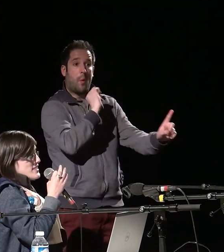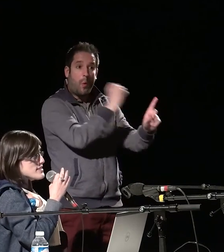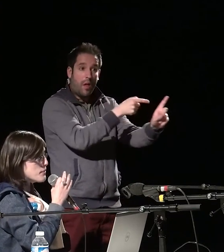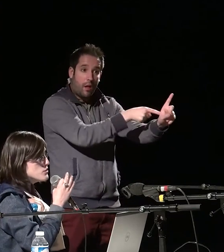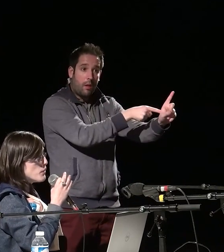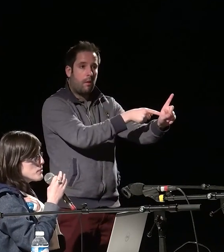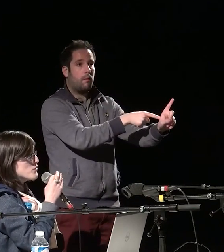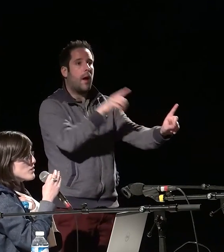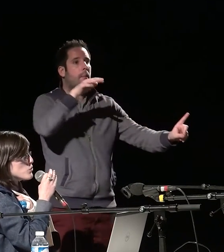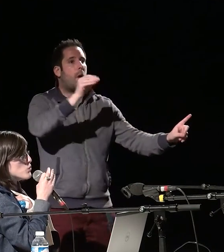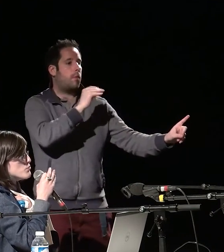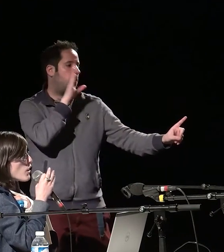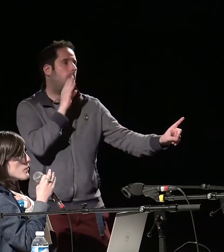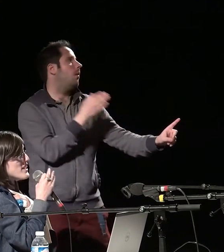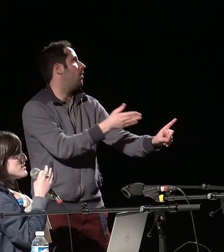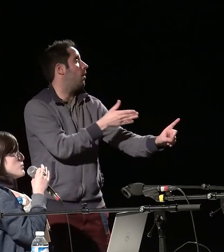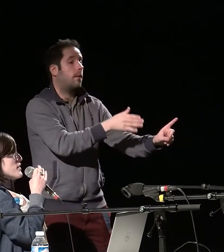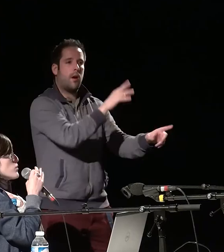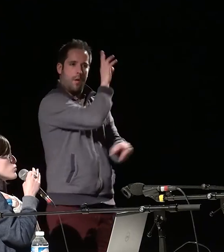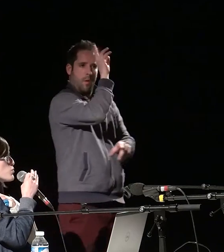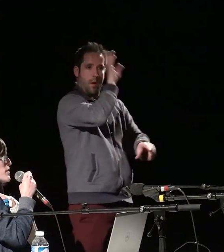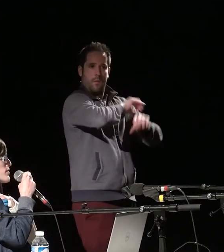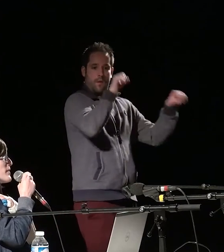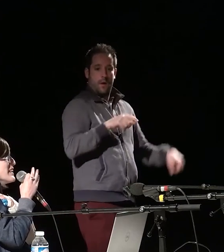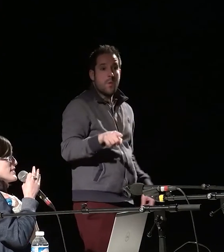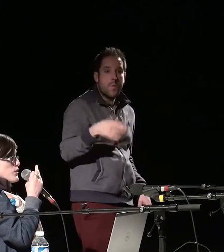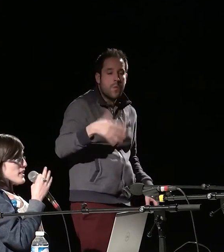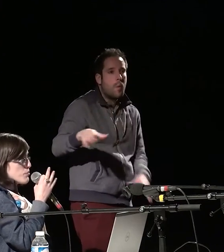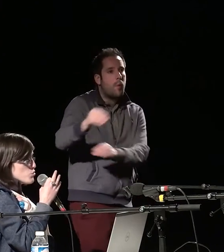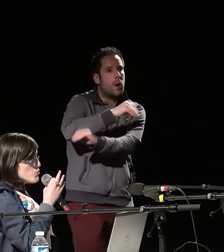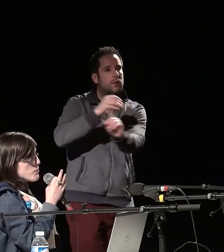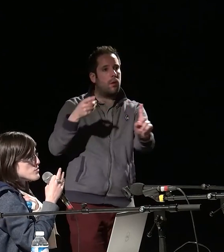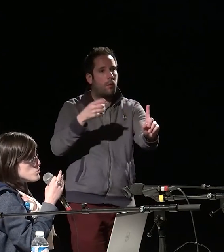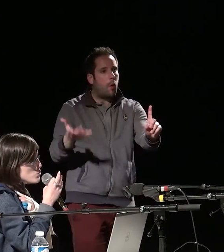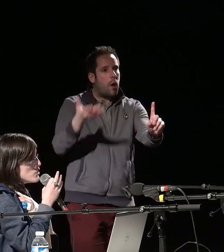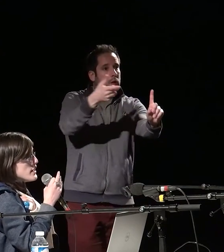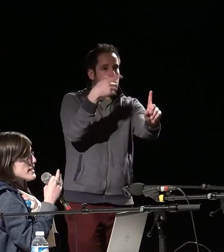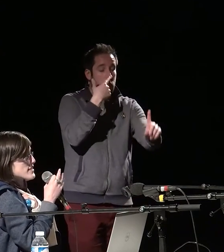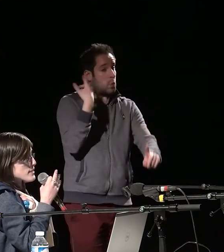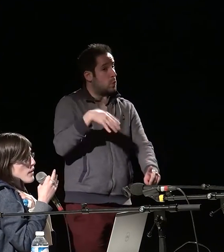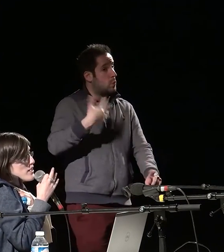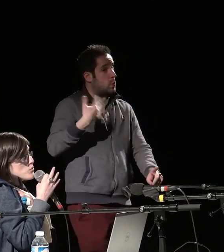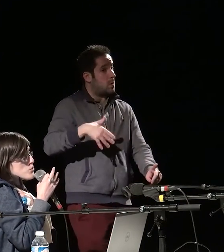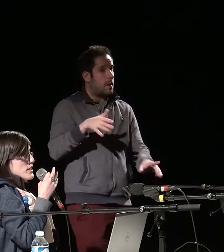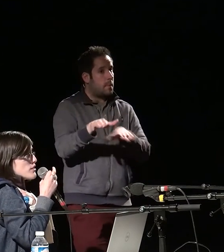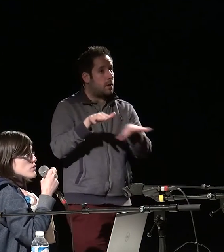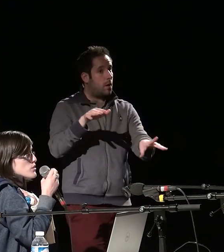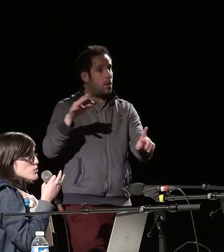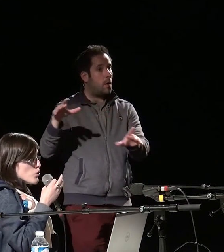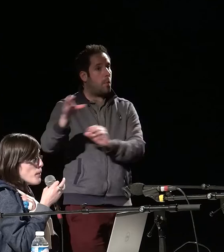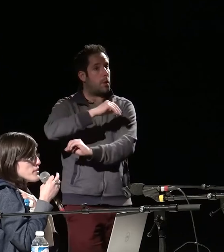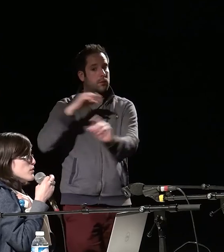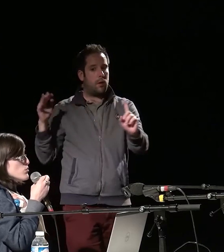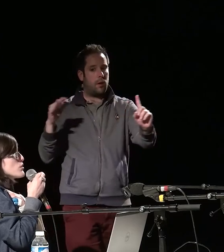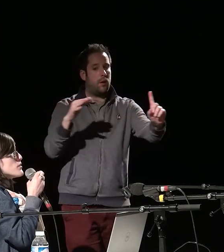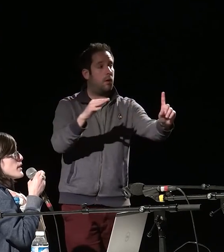il y avait une certaine sympathie du peuple. Et en fait, le pouvoir royal commençait à se rendre compte que ça sentait un peu le soufre, parce que du coup, c'était des moyens de montrer que